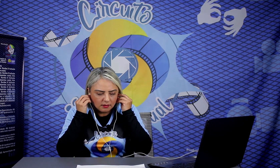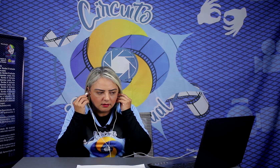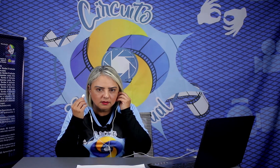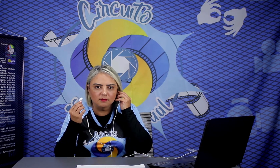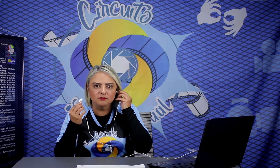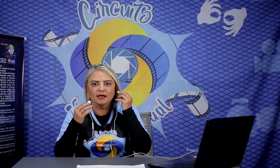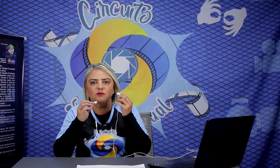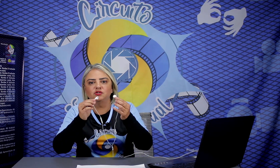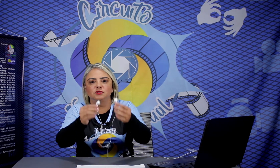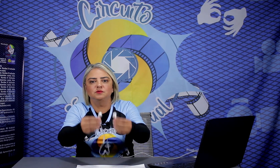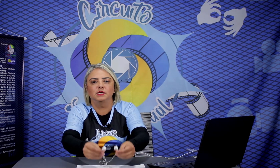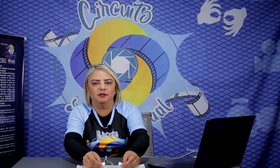Então tá, continuando aqui.